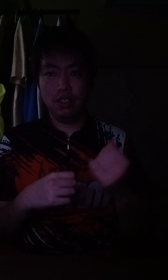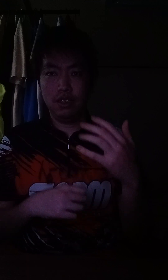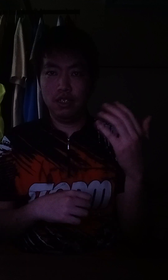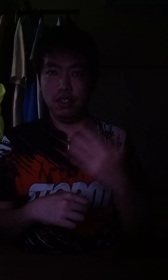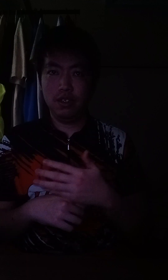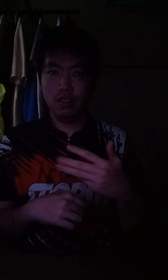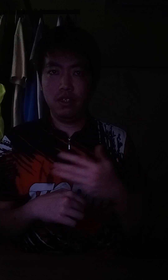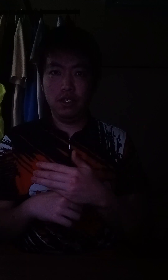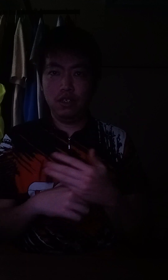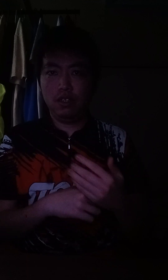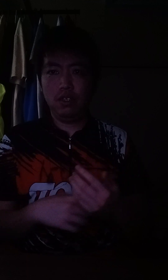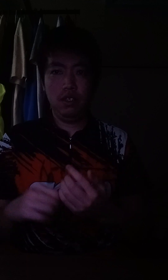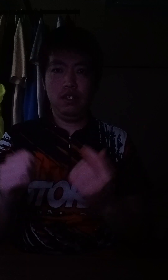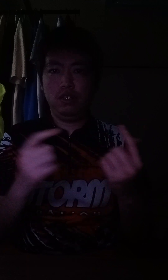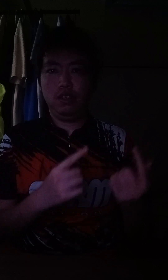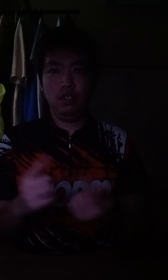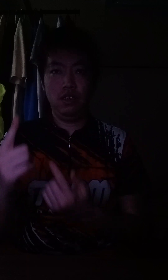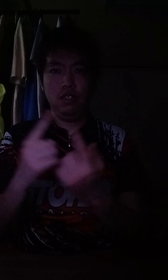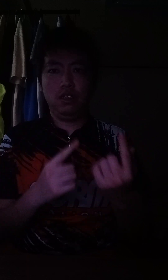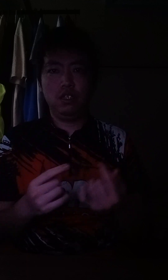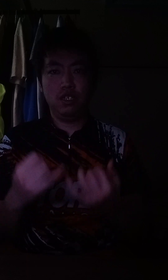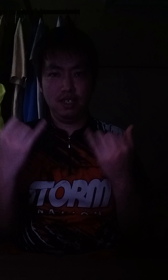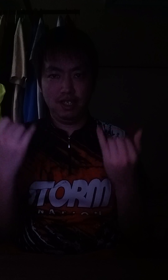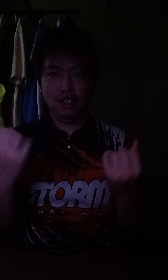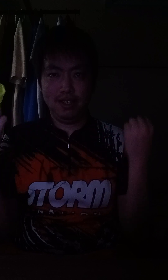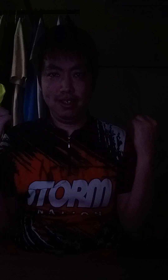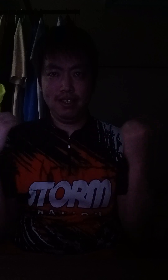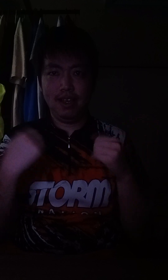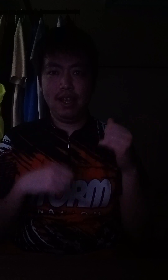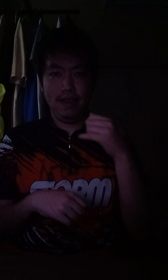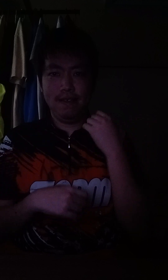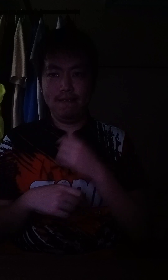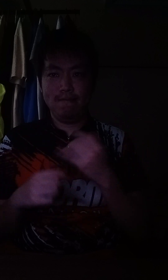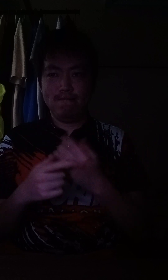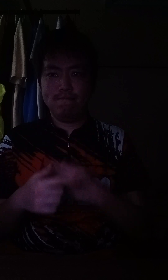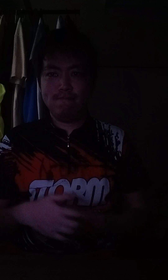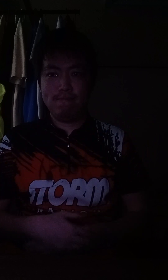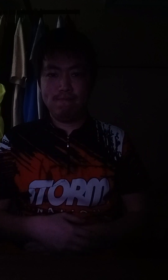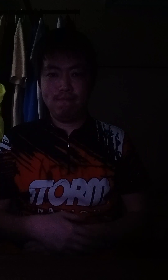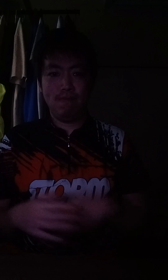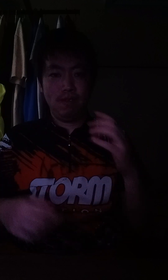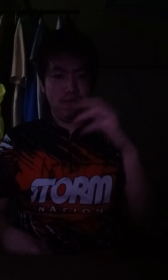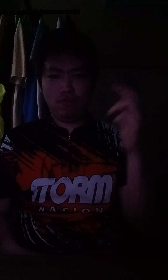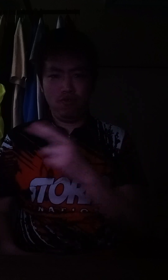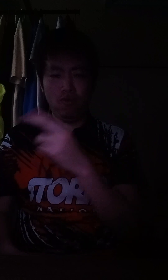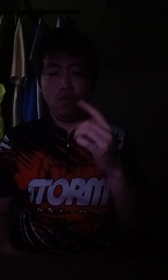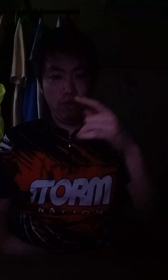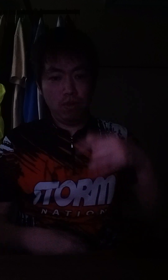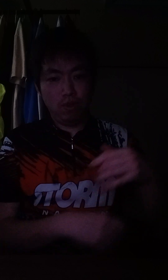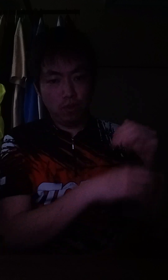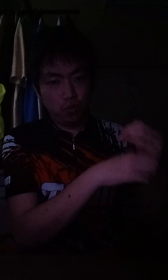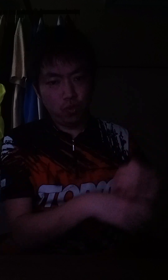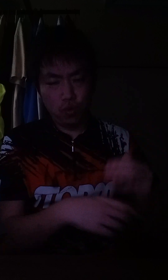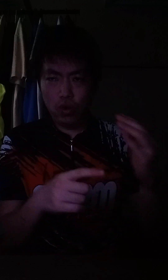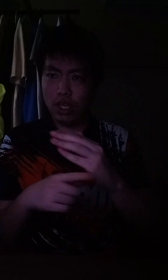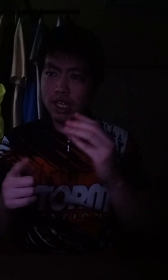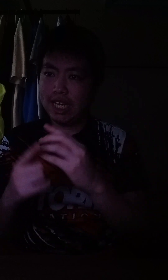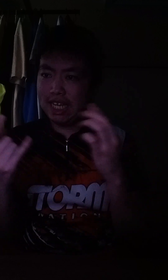이겨내고 건강한 삶을 되찾은 영웅이라는 의미를 담고 있죠. 미국의 한 병원에서 결혼식을 올린 조엘과